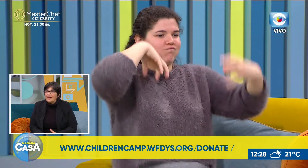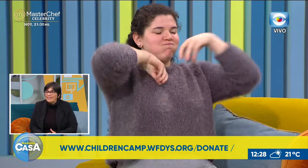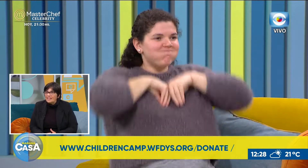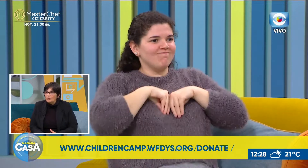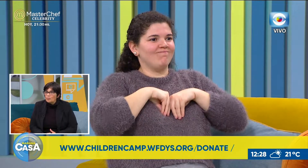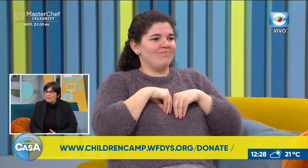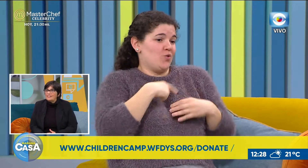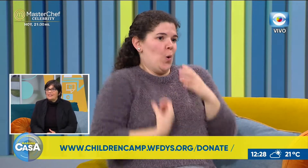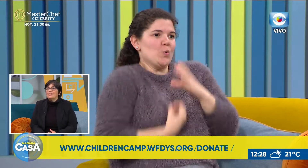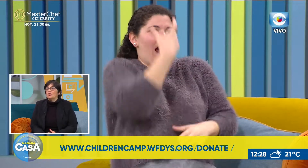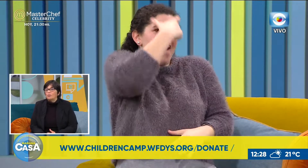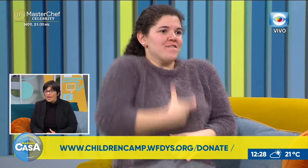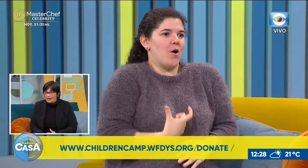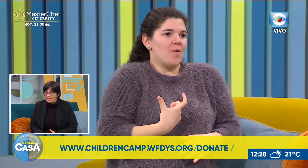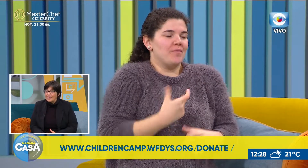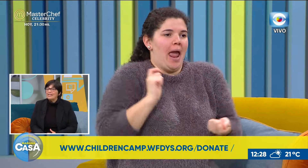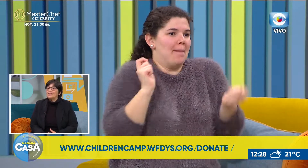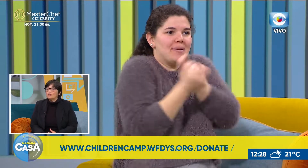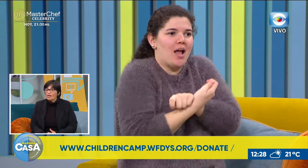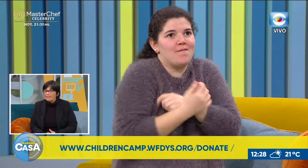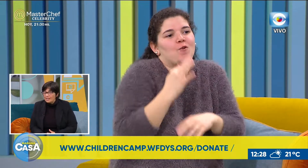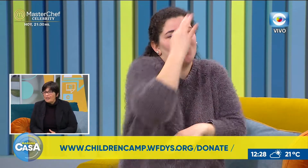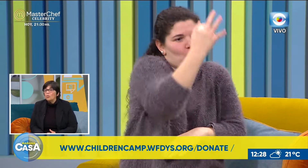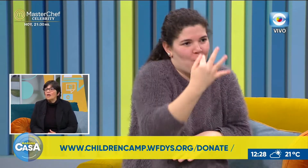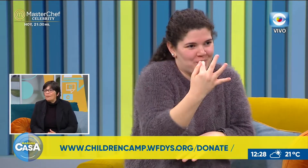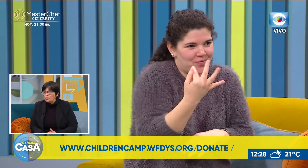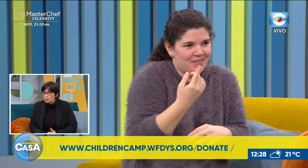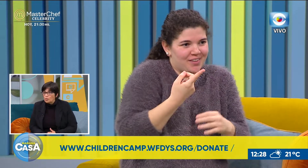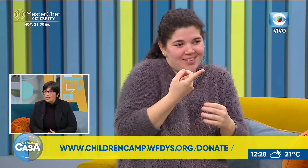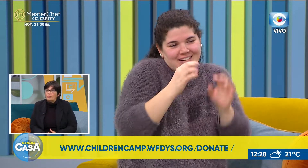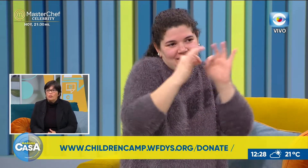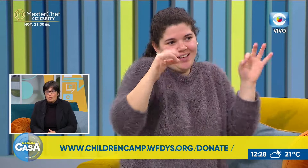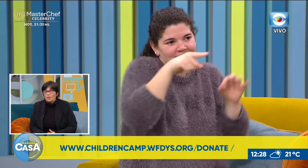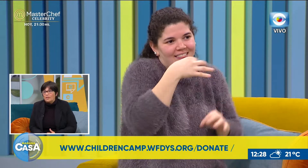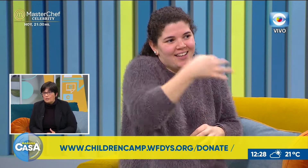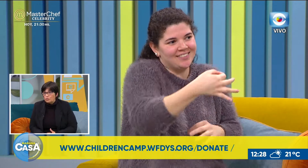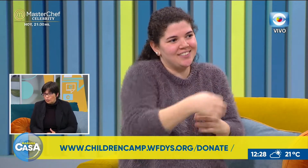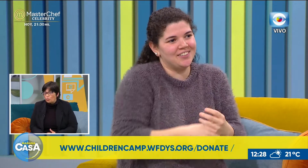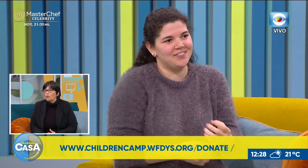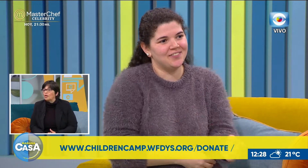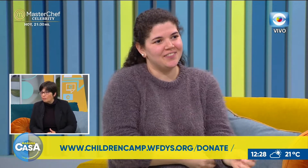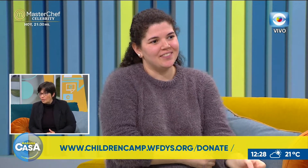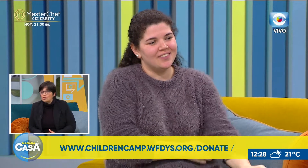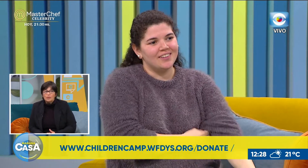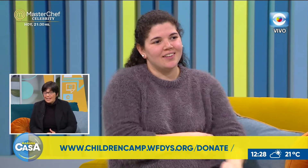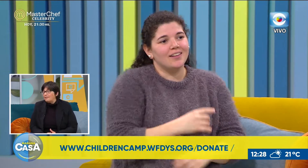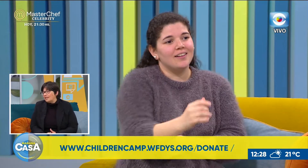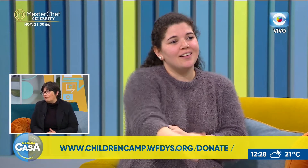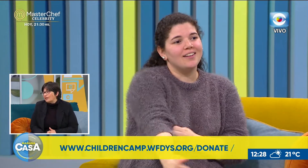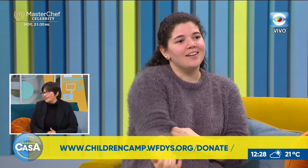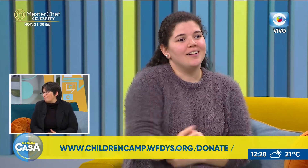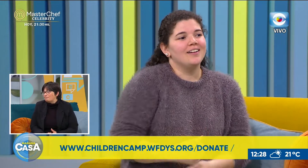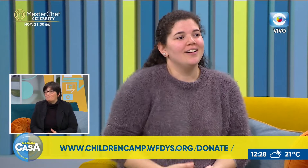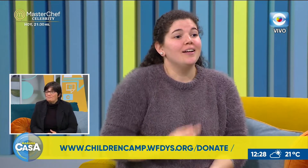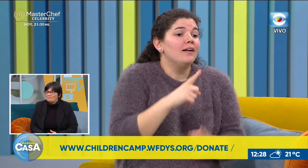que puedan ir adquiriendo experiencias e incorporarlas. Y eso les dé un cambio en su vida y una nueva perspectiva en su futuro. Por eso, de ahí viene